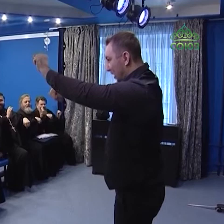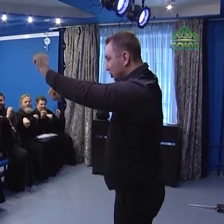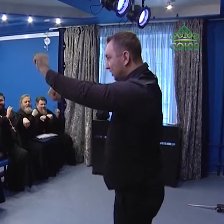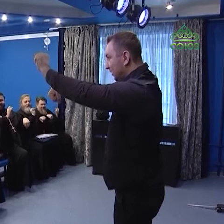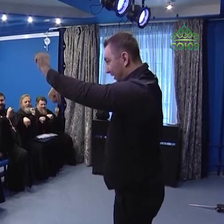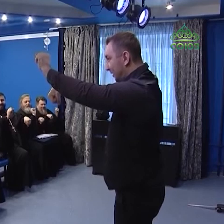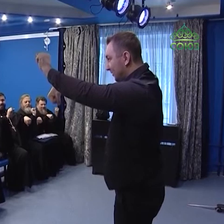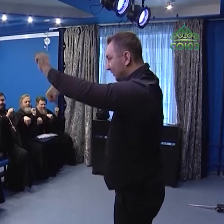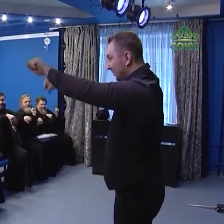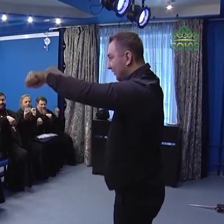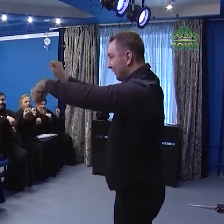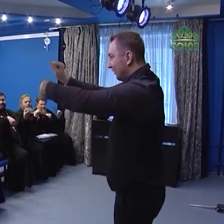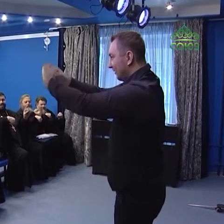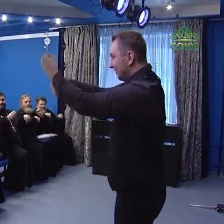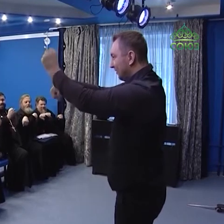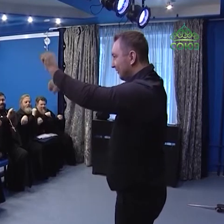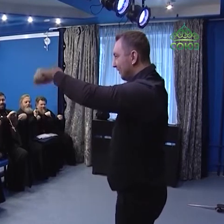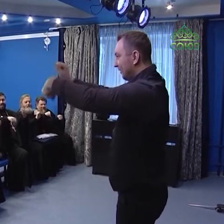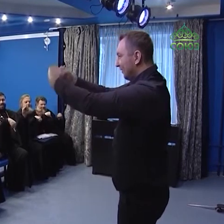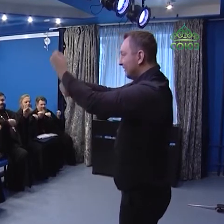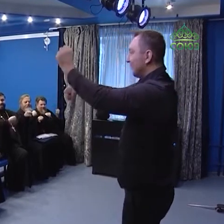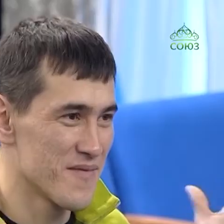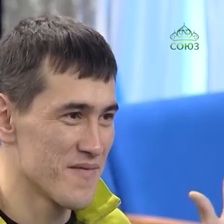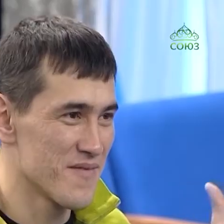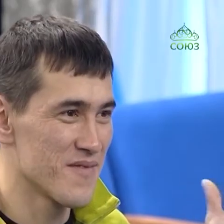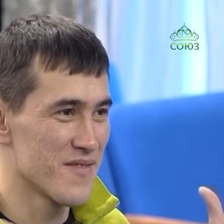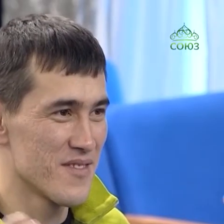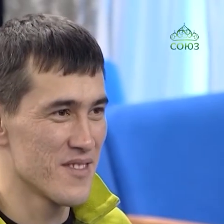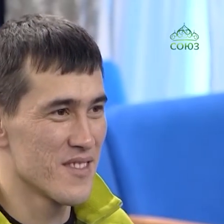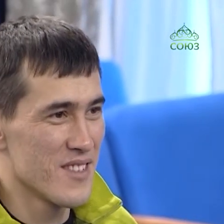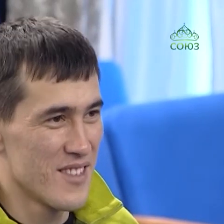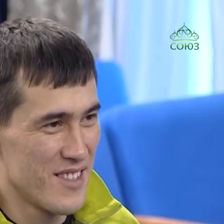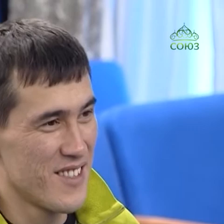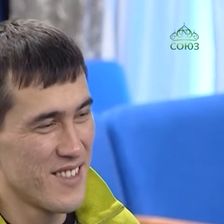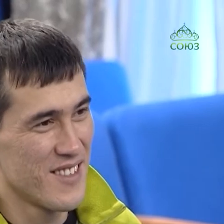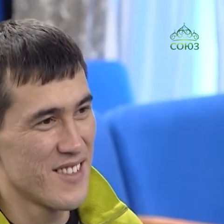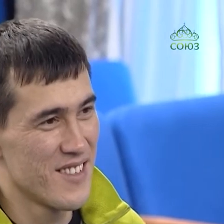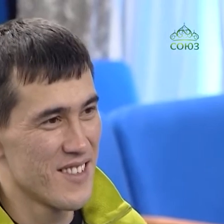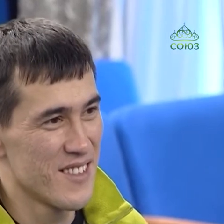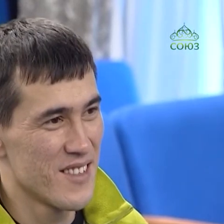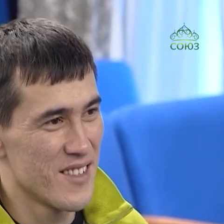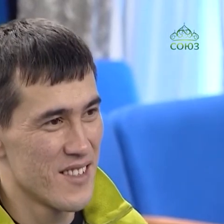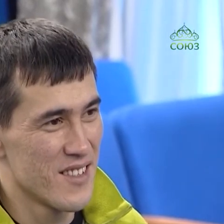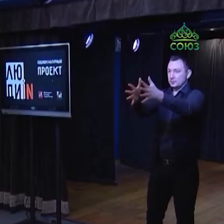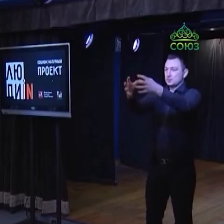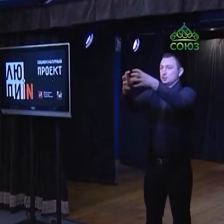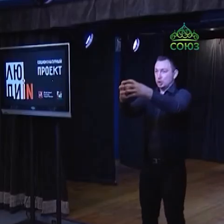полноценное погружение участников в мир незрячих и неслышащих людей на личном опыте ощутить ограничения и